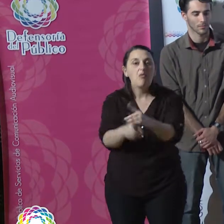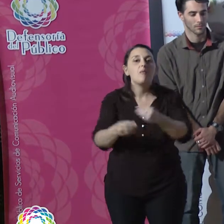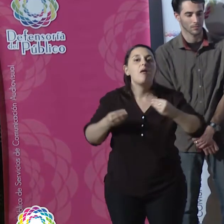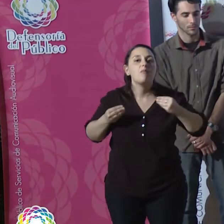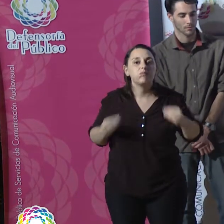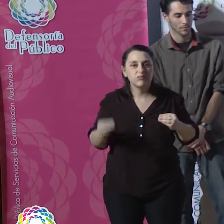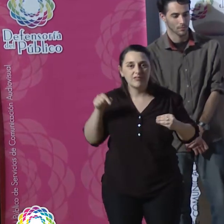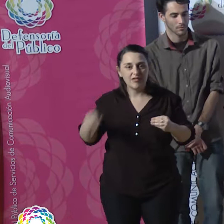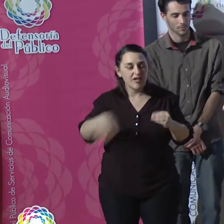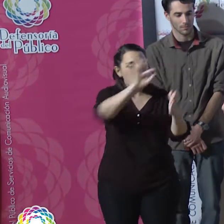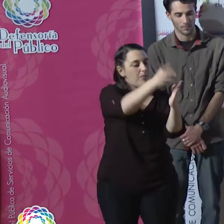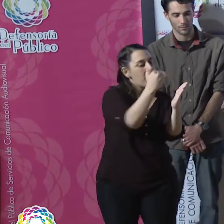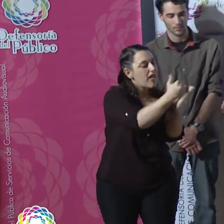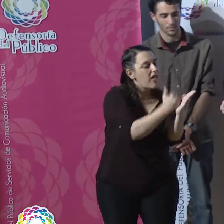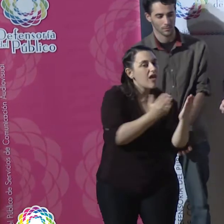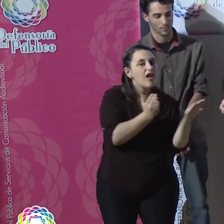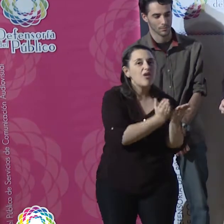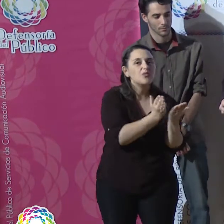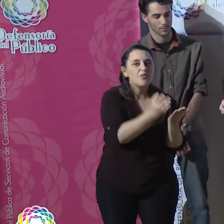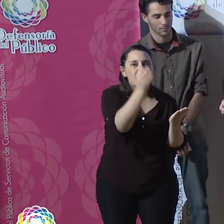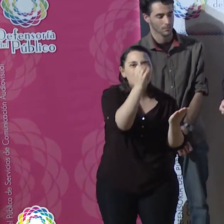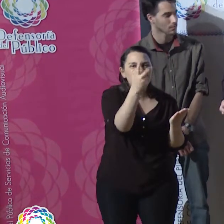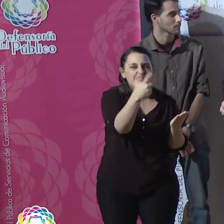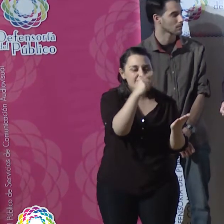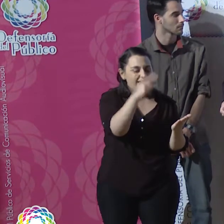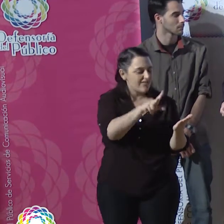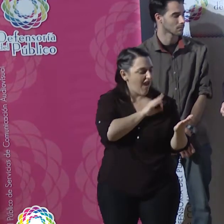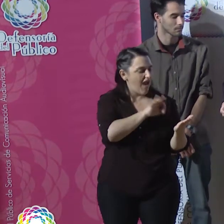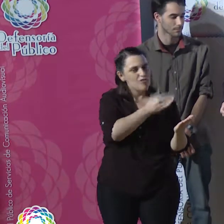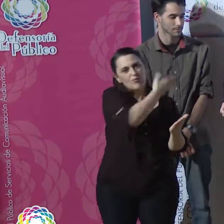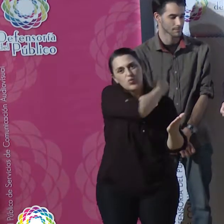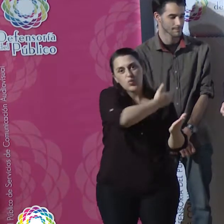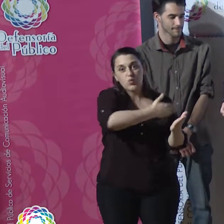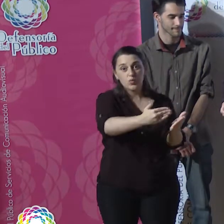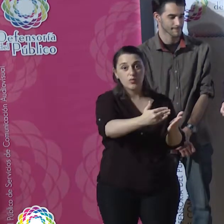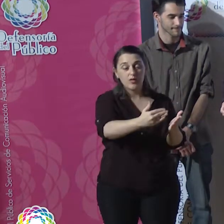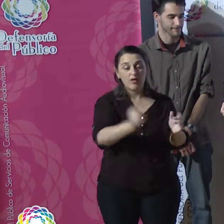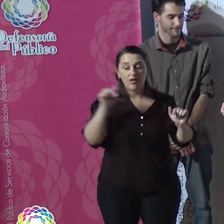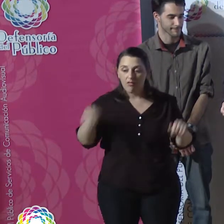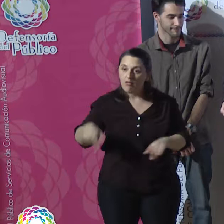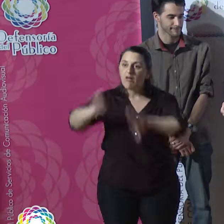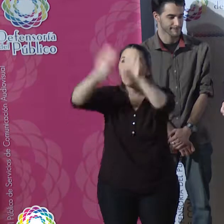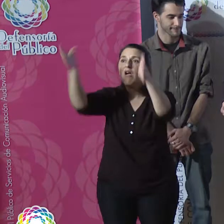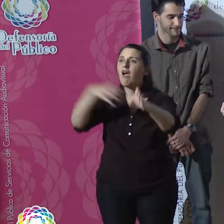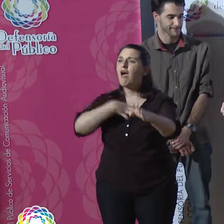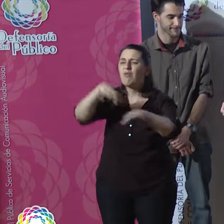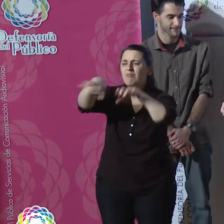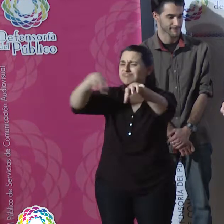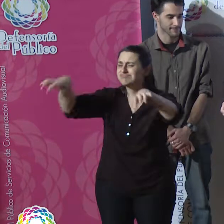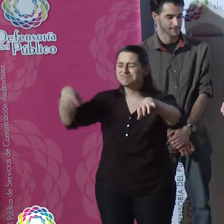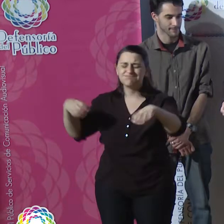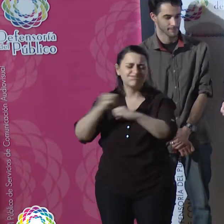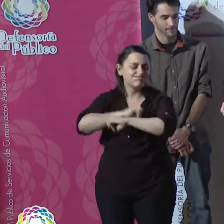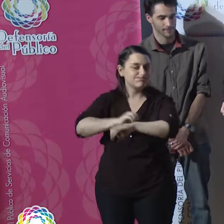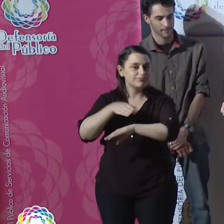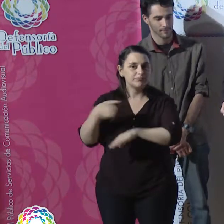creado de planes de estudio desde hace ya 27 años todavía tenemos graves problemas de equipamiento y estructura de aulas nos preguntamos